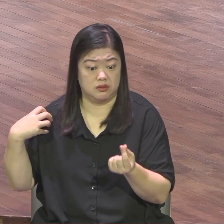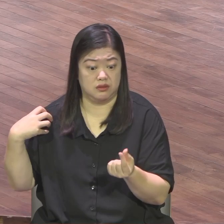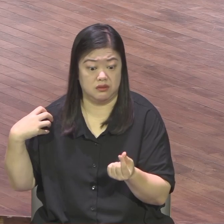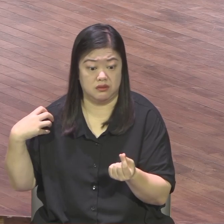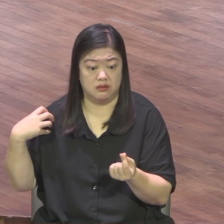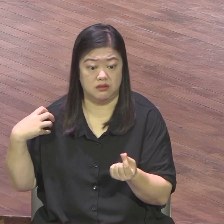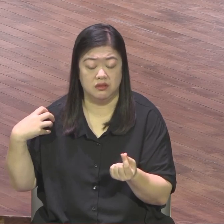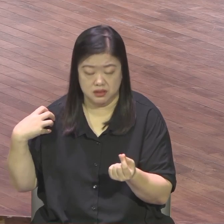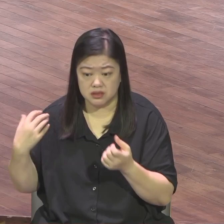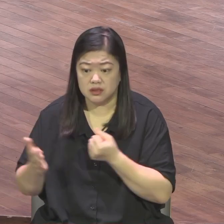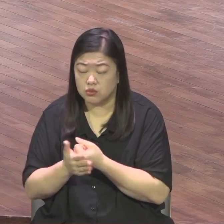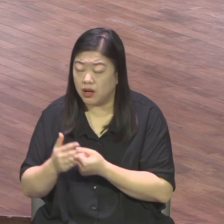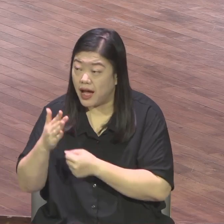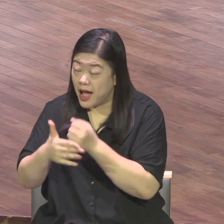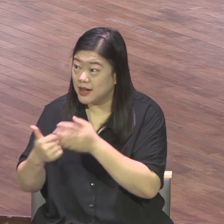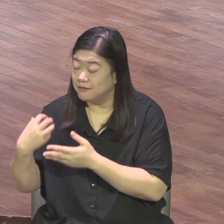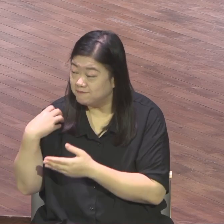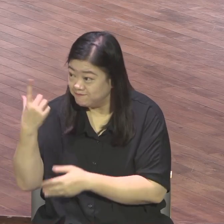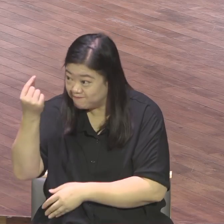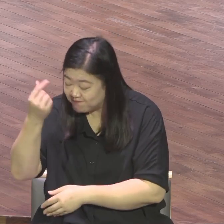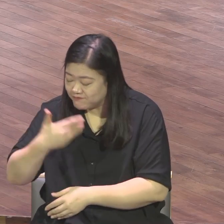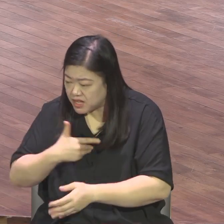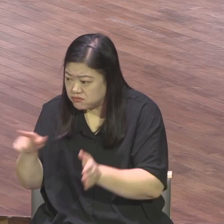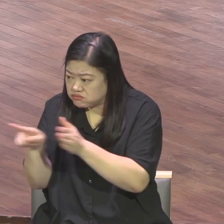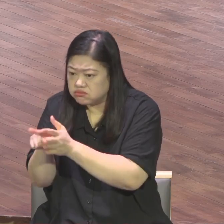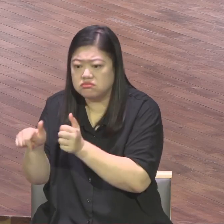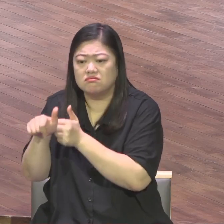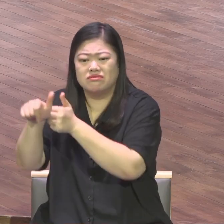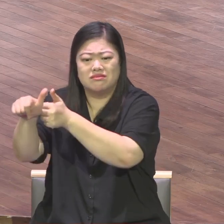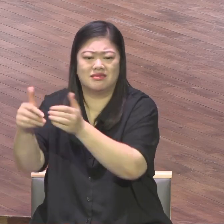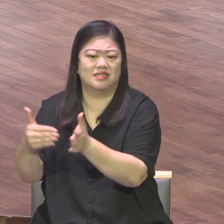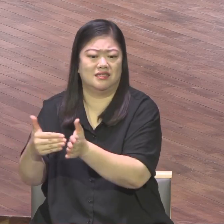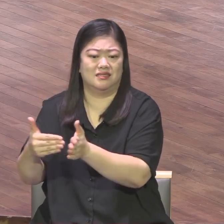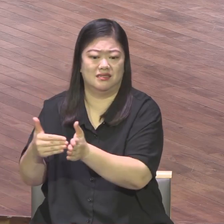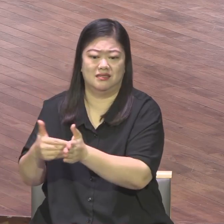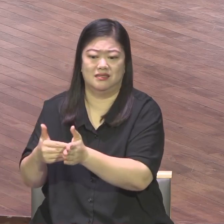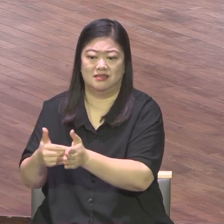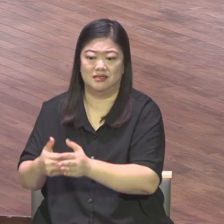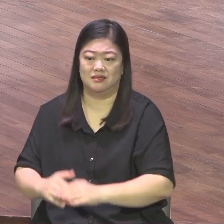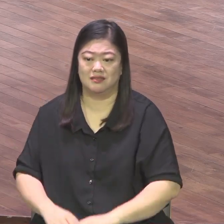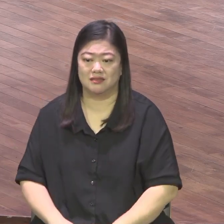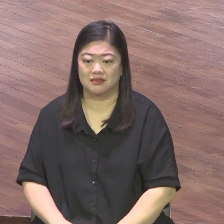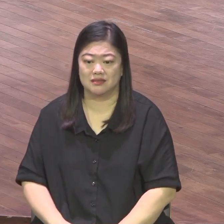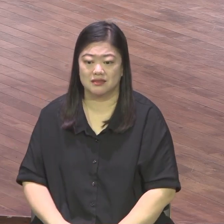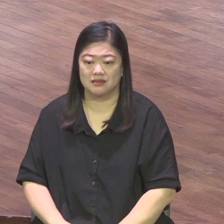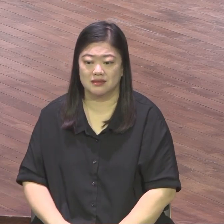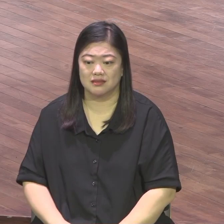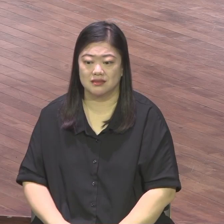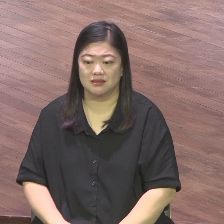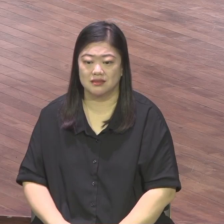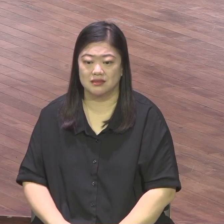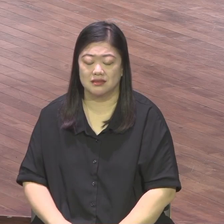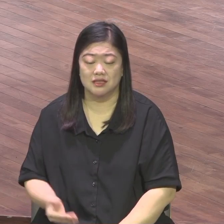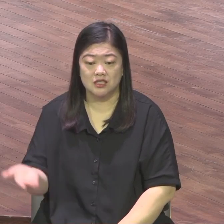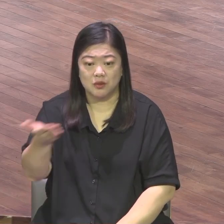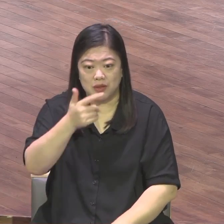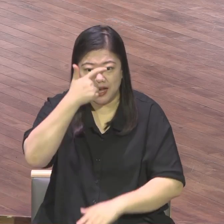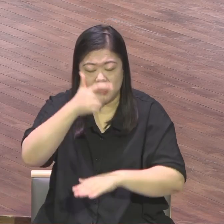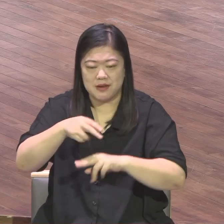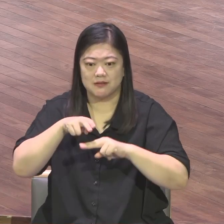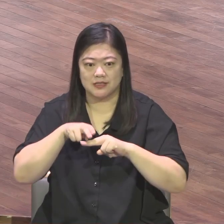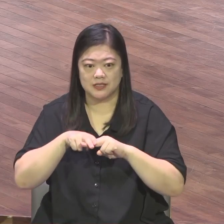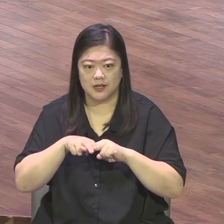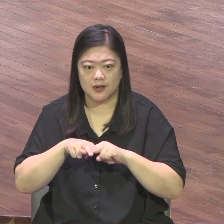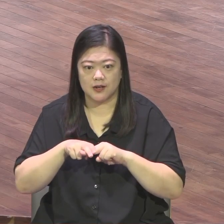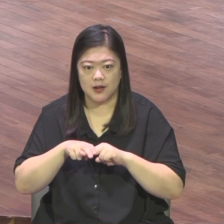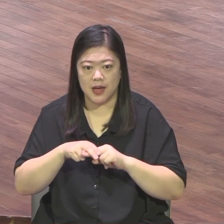믿습니다. 이걸 여러분 아셔야 돼요. 여러분 어느 현주소 앉아있는지 여기 앉아가도 아직도 내꺼 내꺼 내꺼 하고 있습니까?